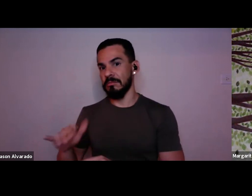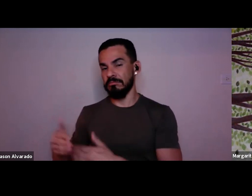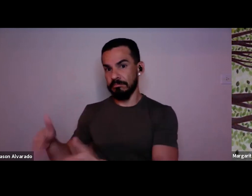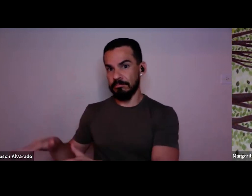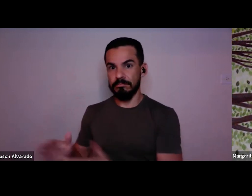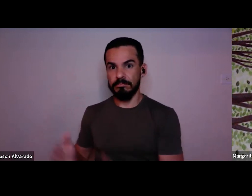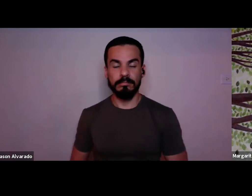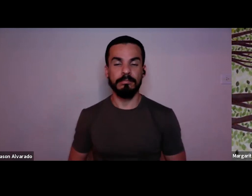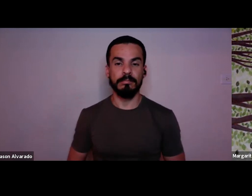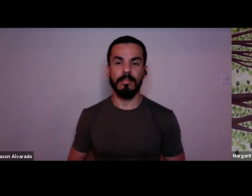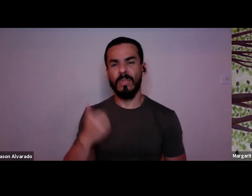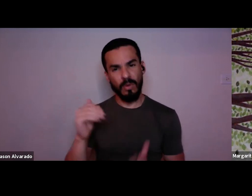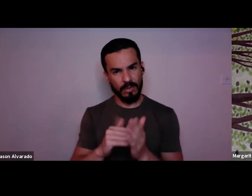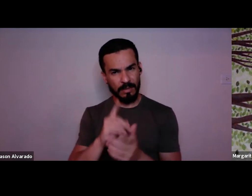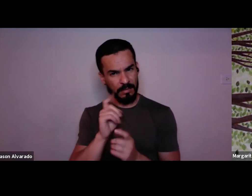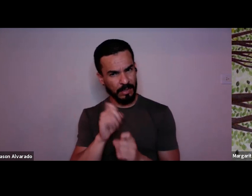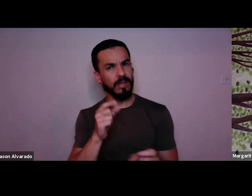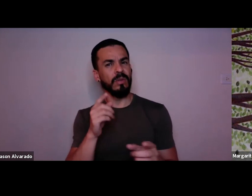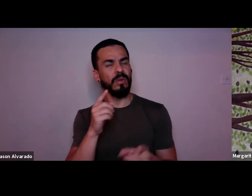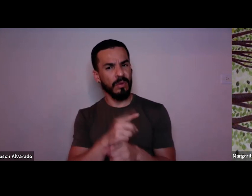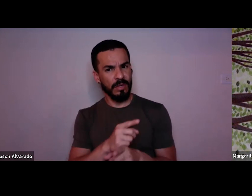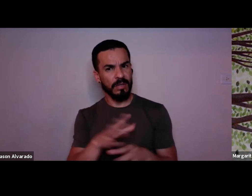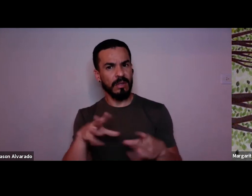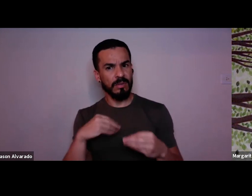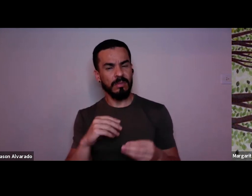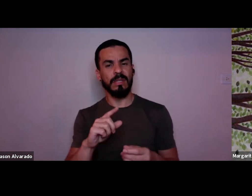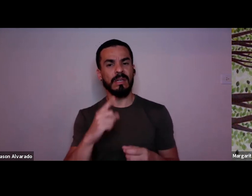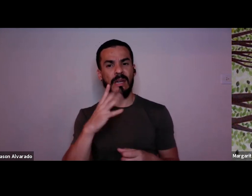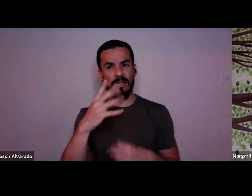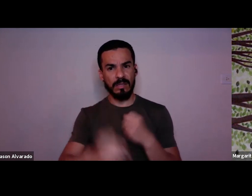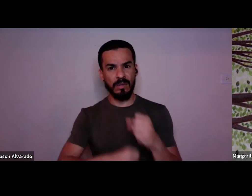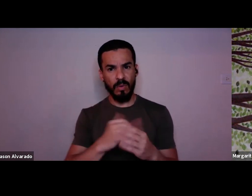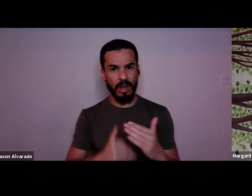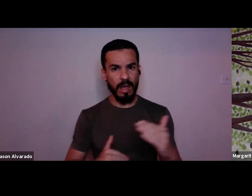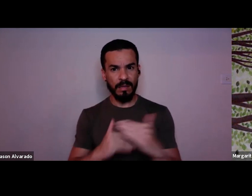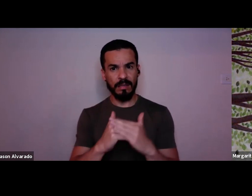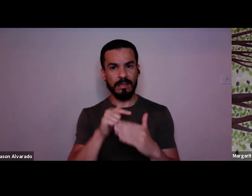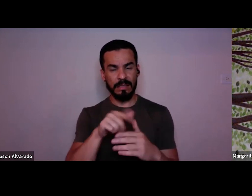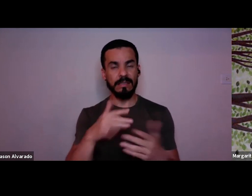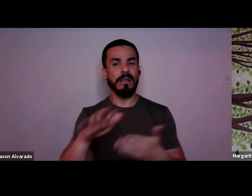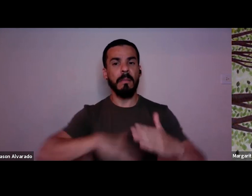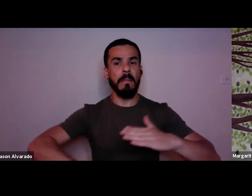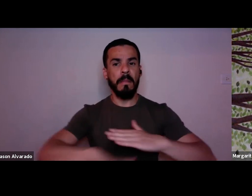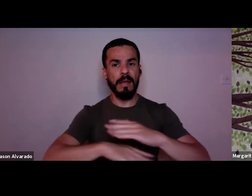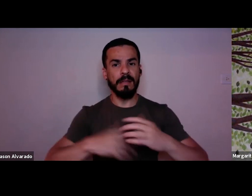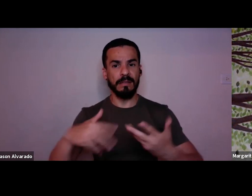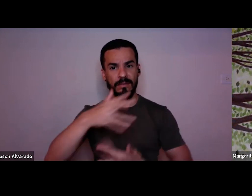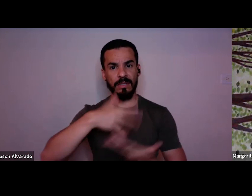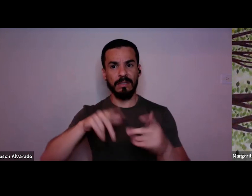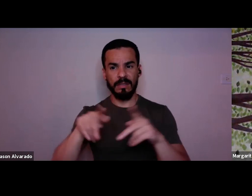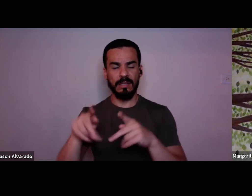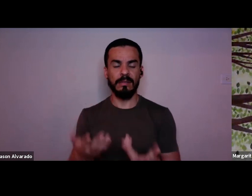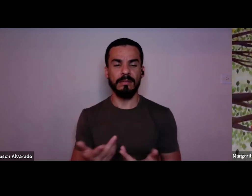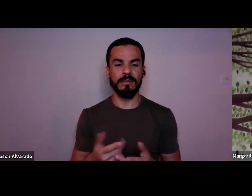otra vez la pregunta es correcto asumir que los primeros cinco años de vida del ser humano son la base de la interrelación en las personas es que